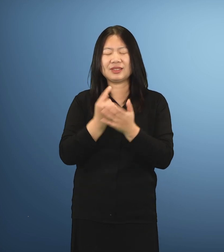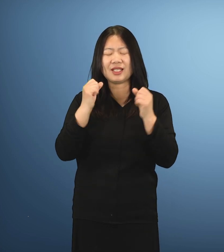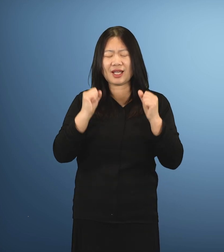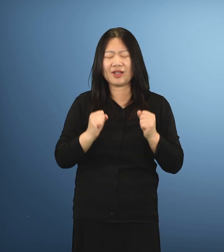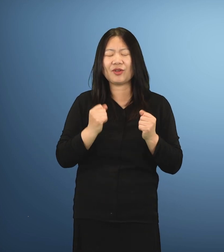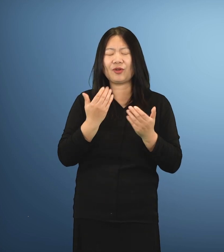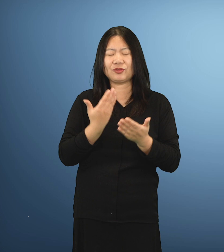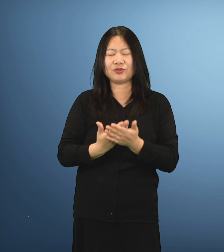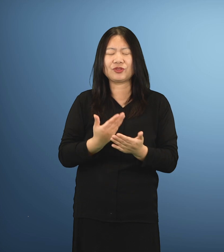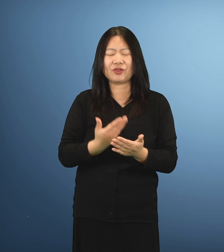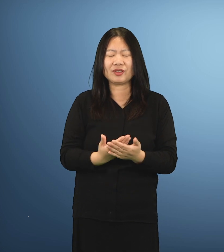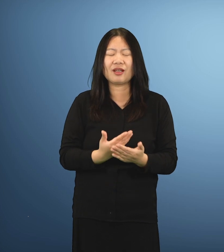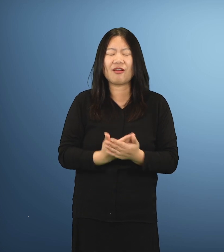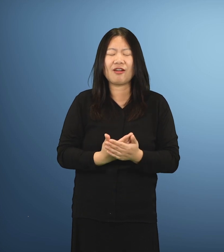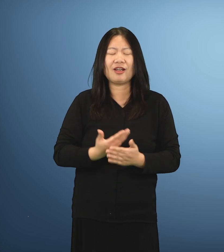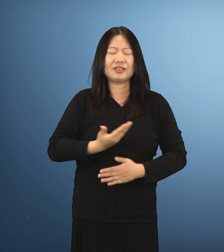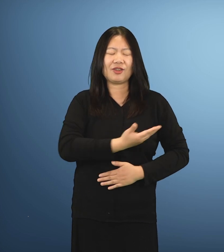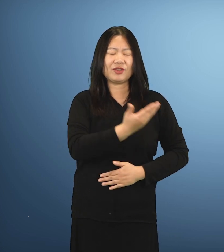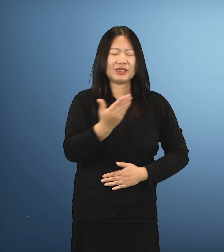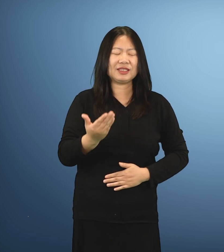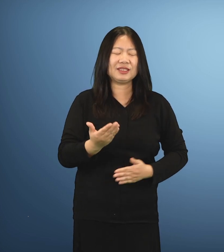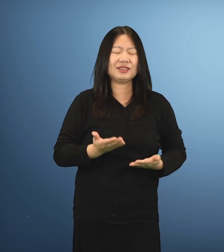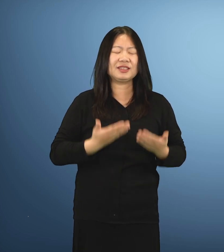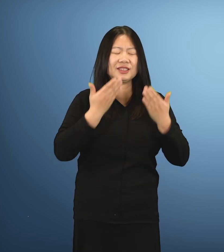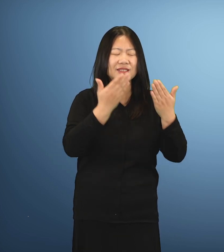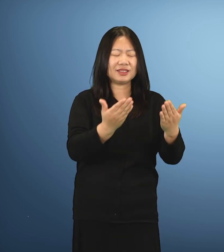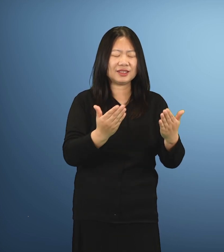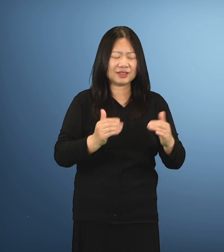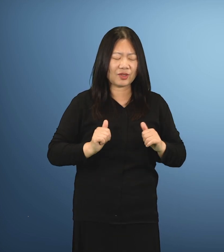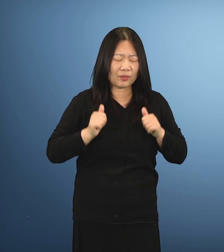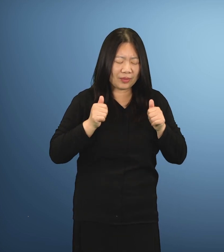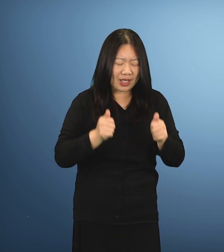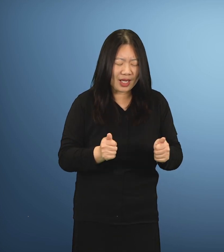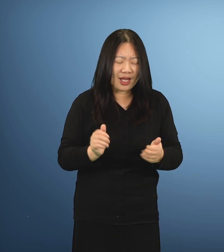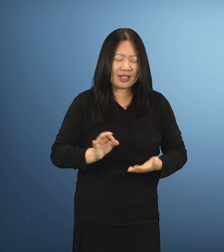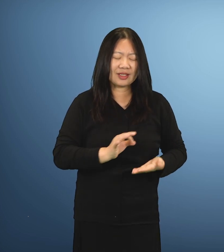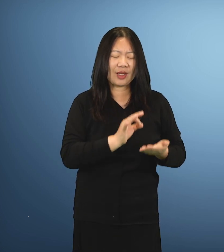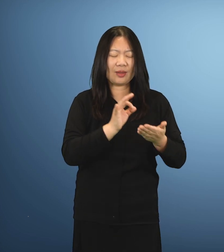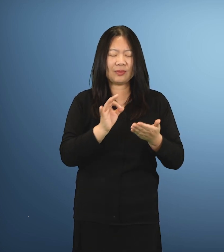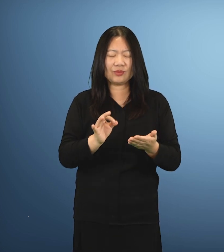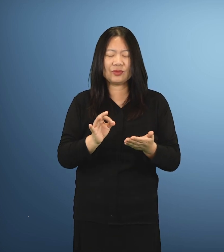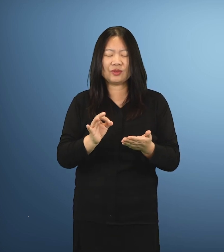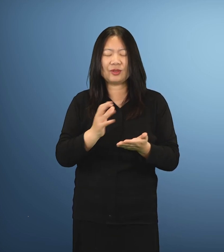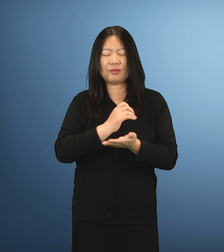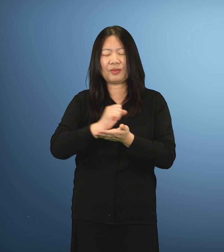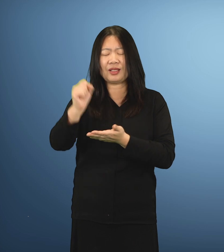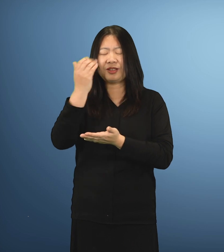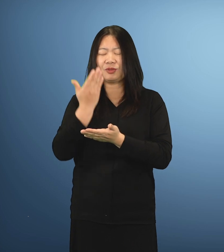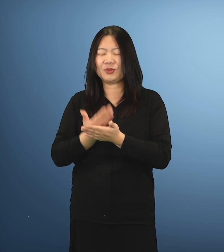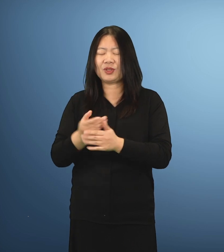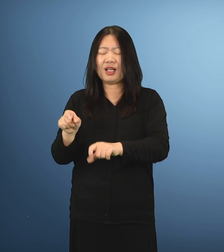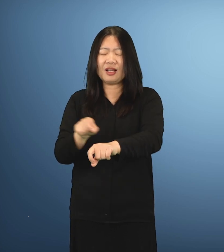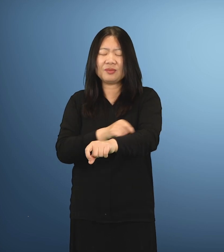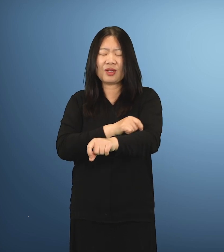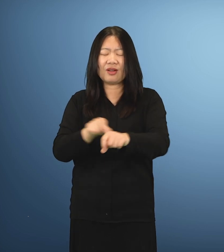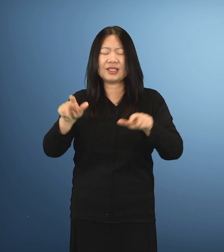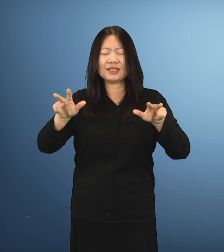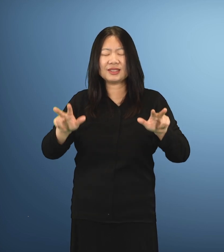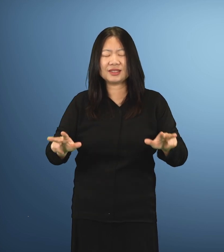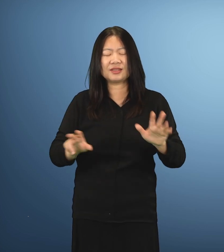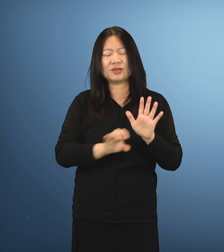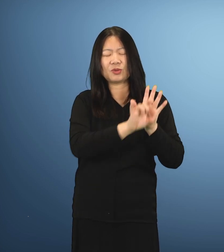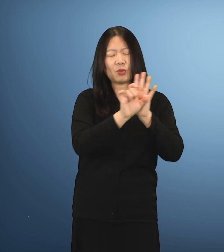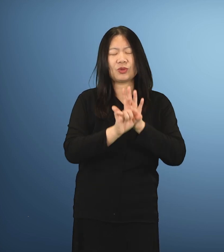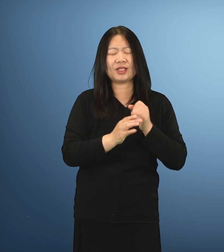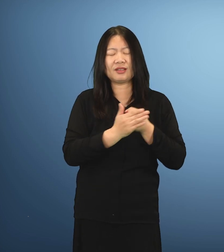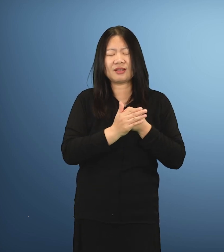저들의 경배를, 저들의 귀한 예물을 받으시고, 특별히 여러 가지